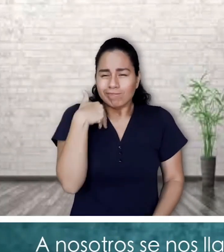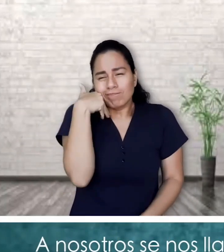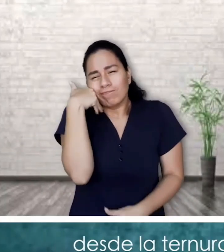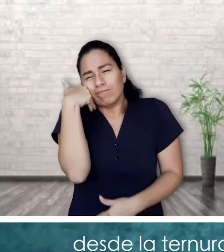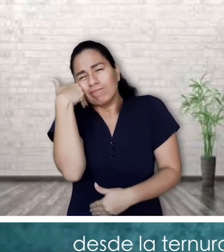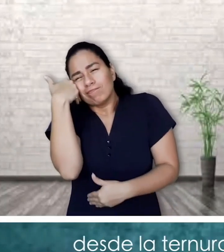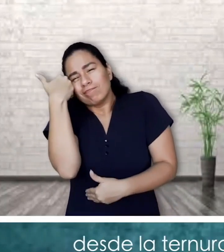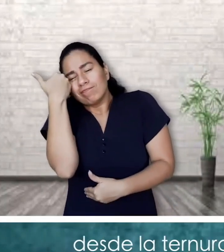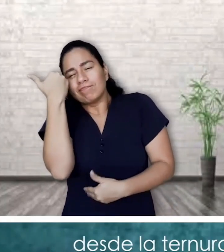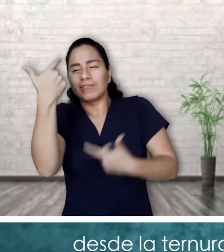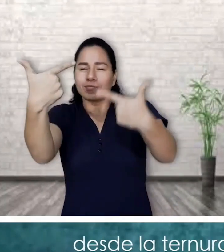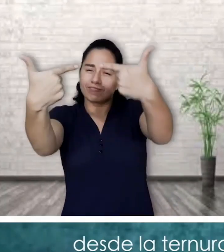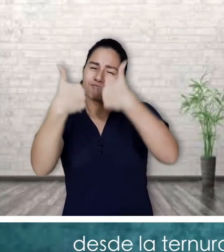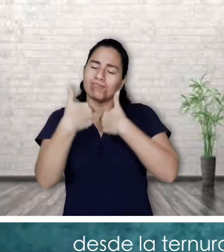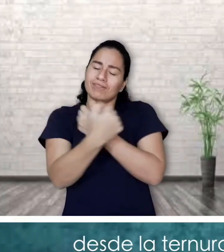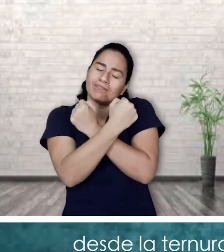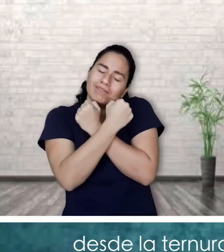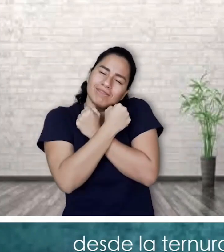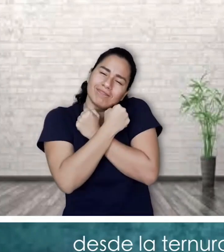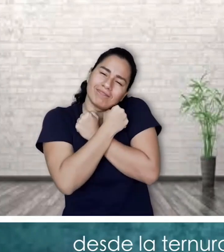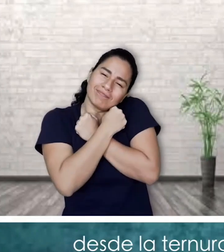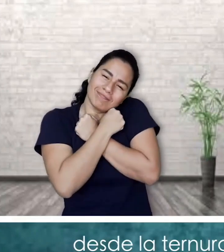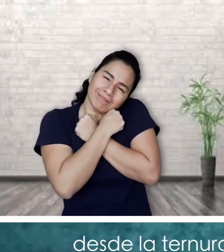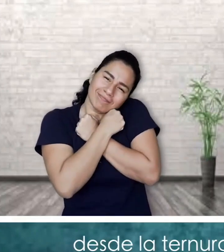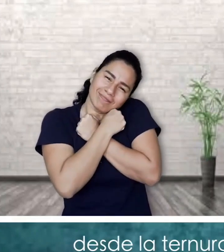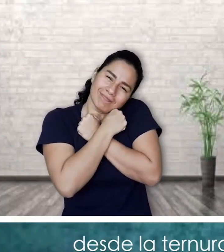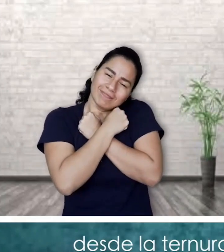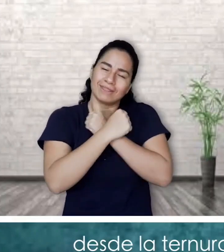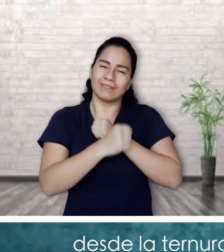el Señor, desde la ternura